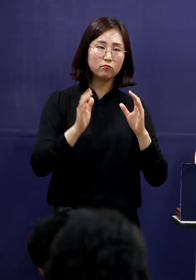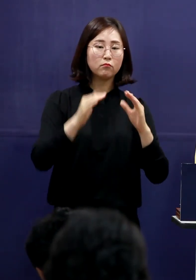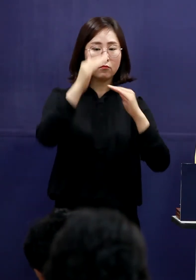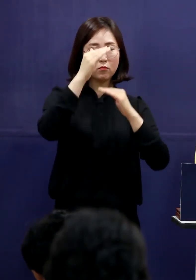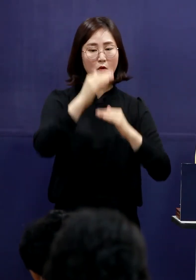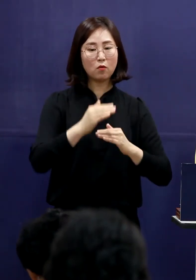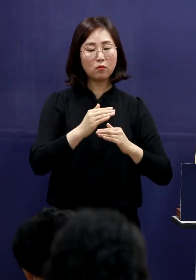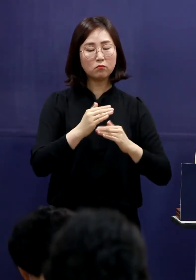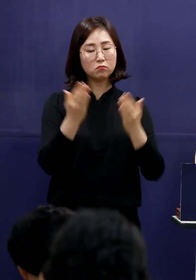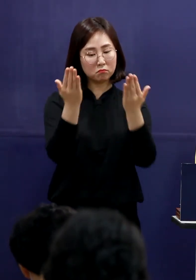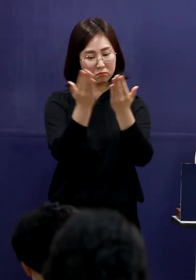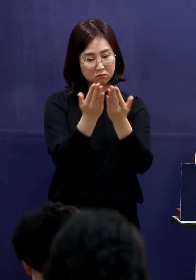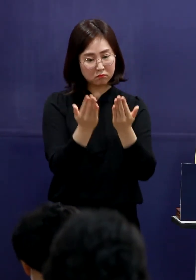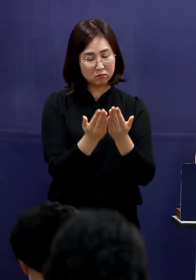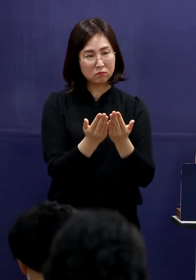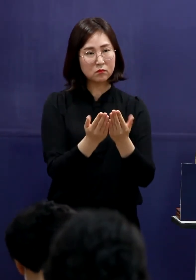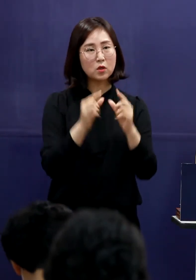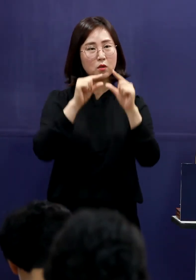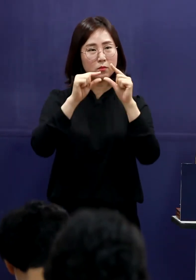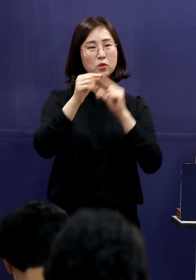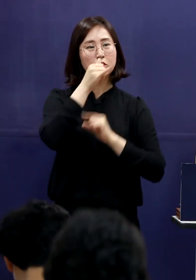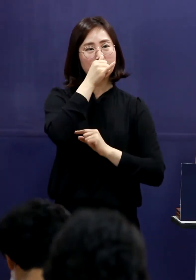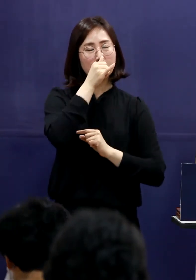들어서 이곳이 이 공간을